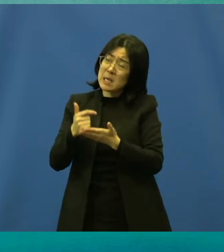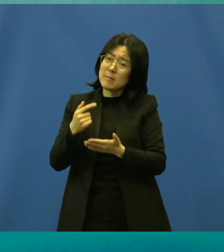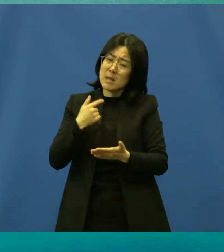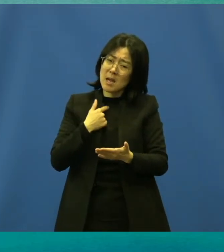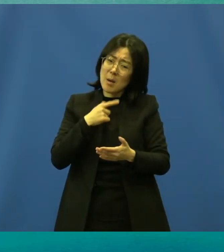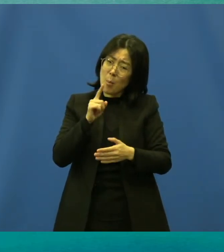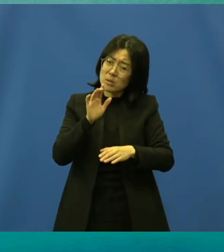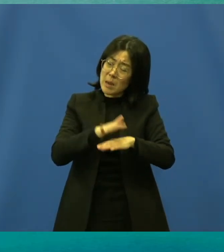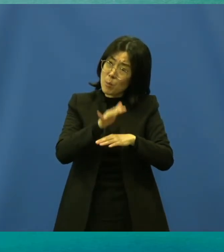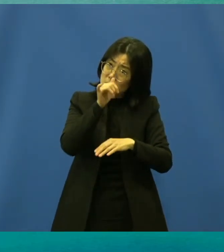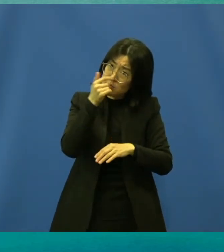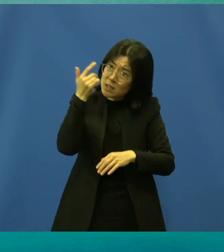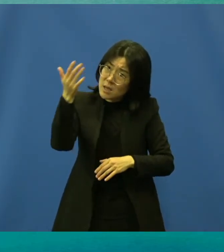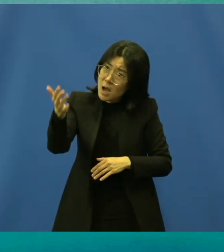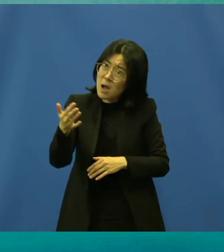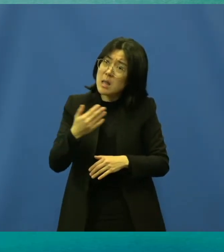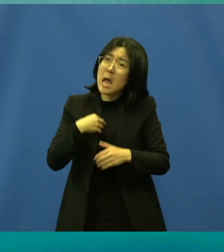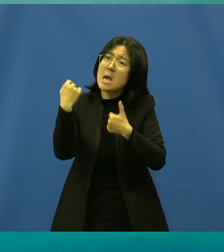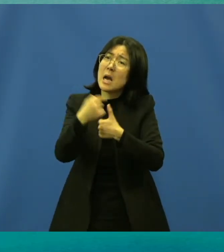있을 거라고.